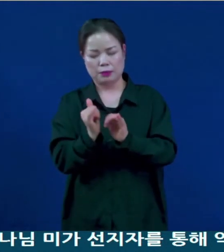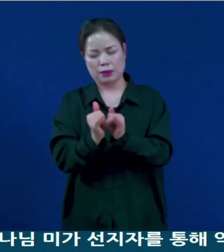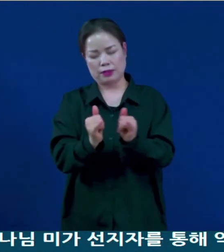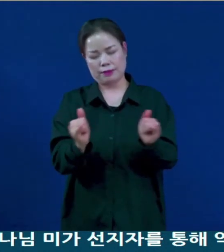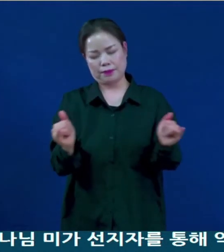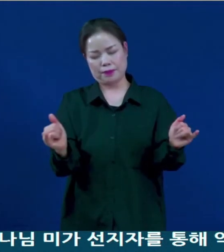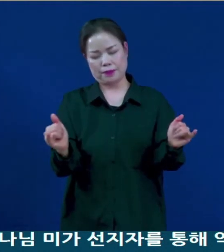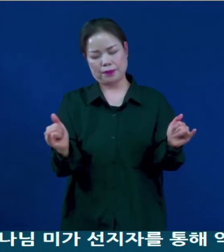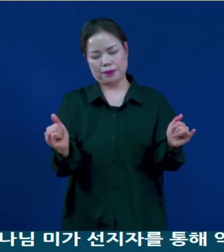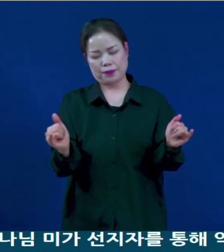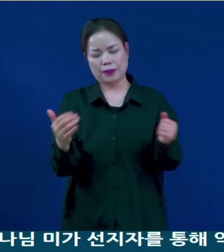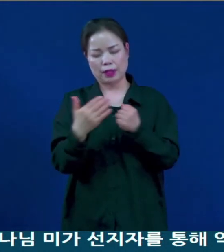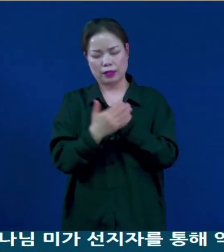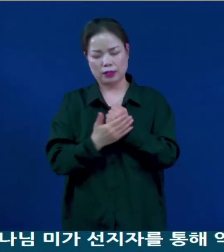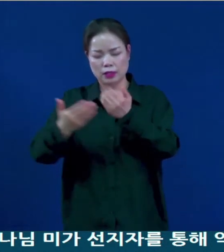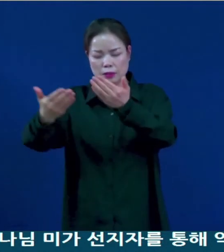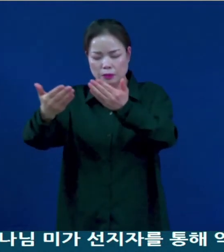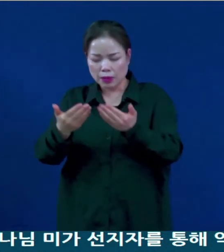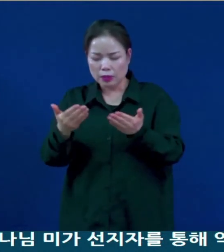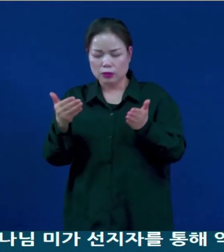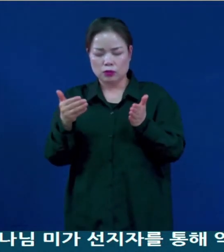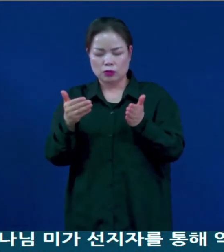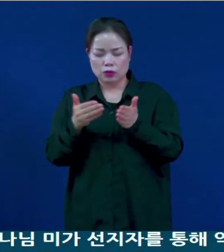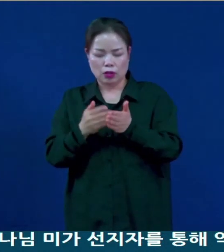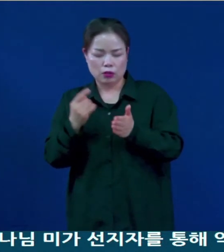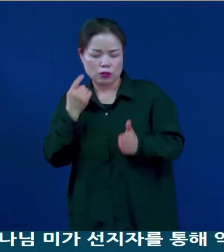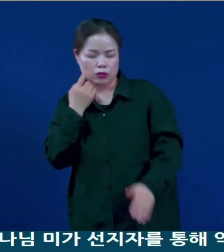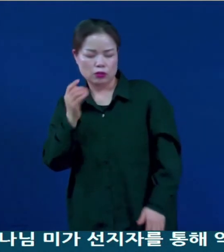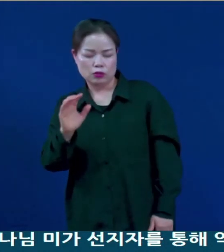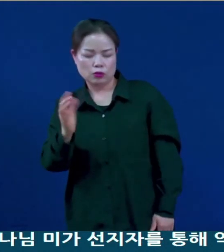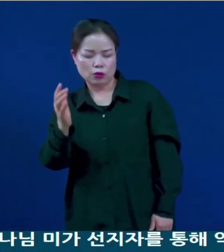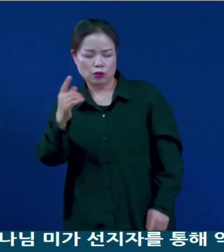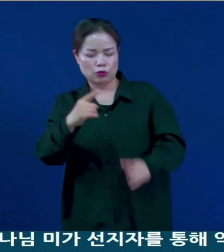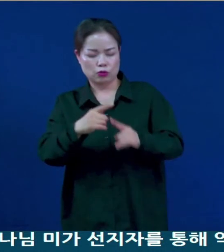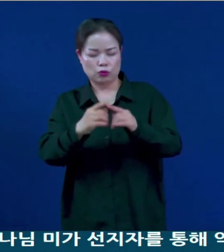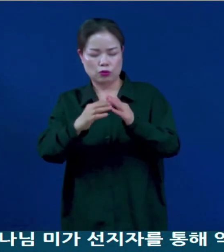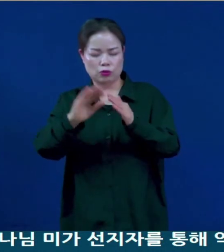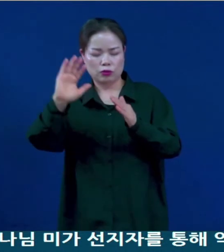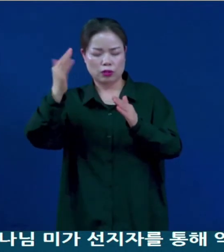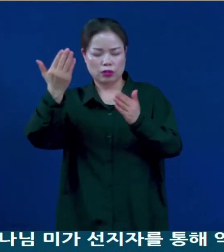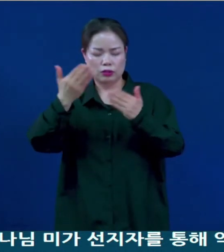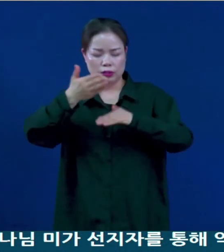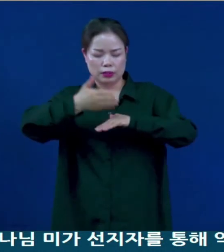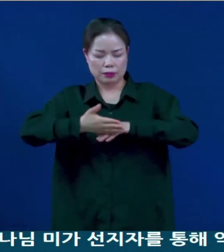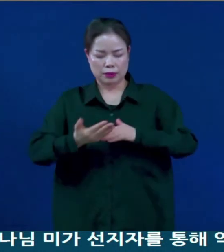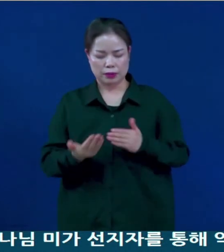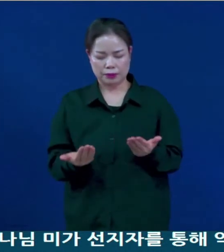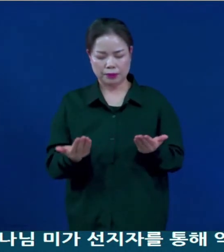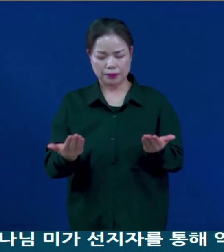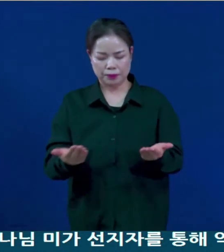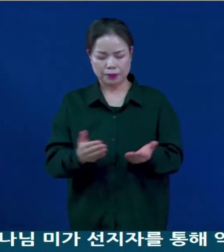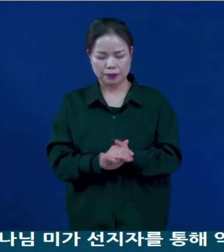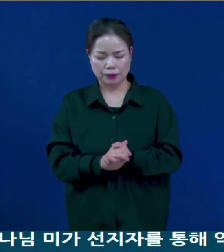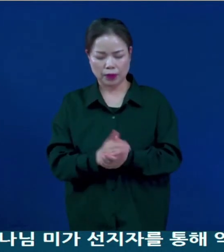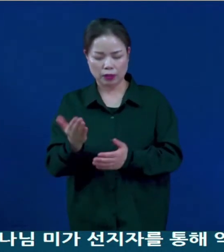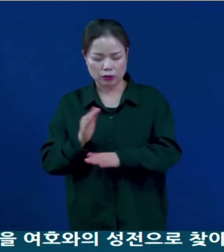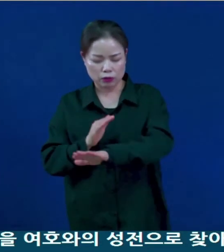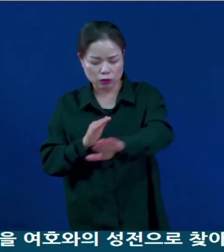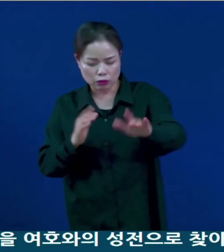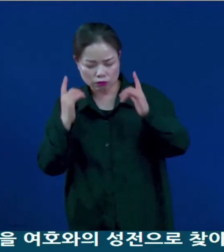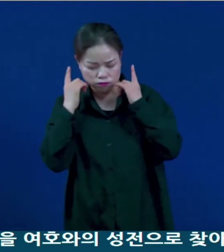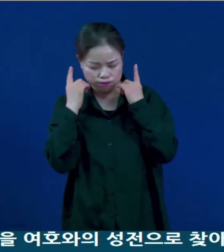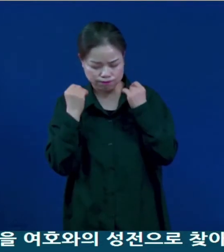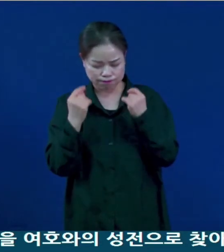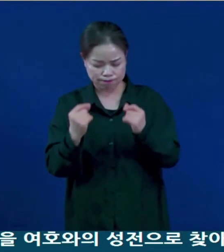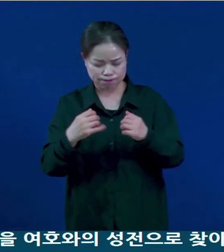이방인들도 이 은혜를 받도록 영광스러운 교회가 되게 하셨으니 감사드립니다. 그러나 우리에게 여전히